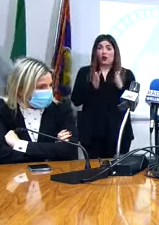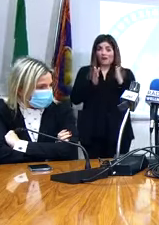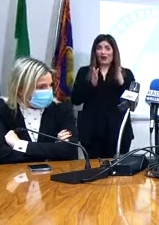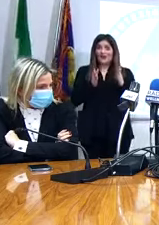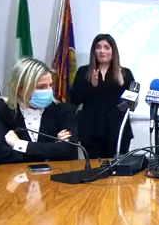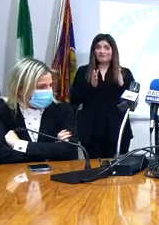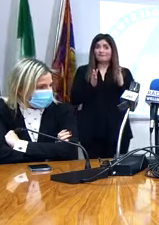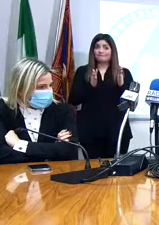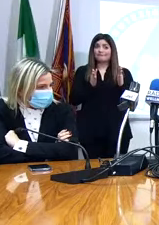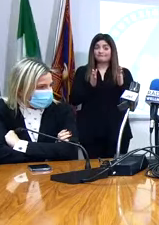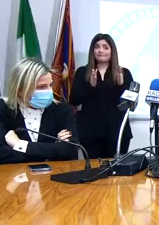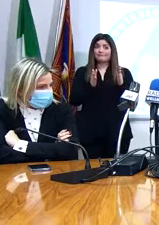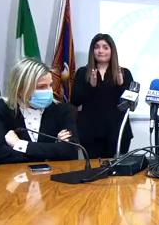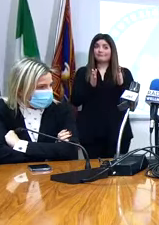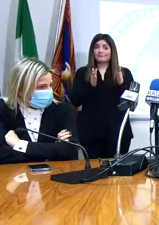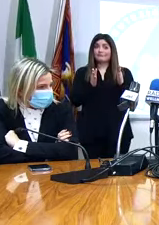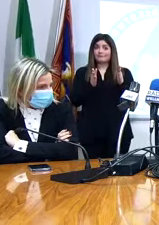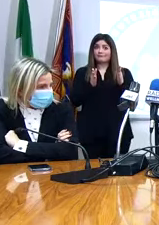sono